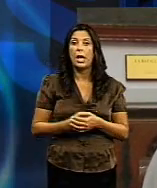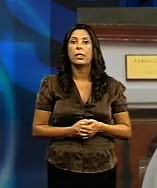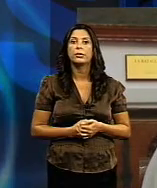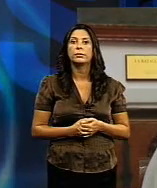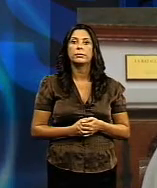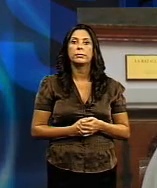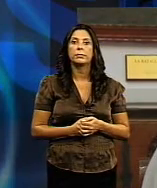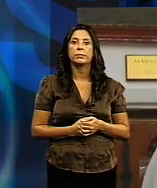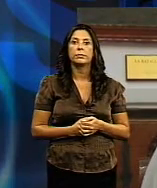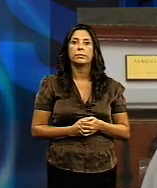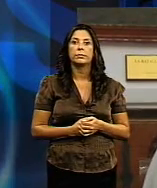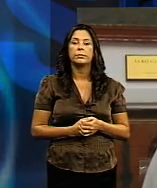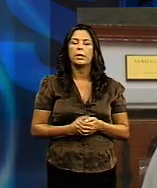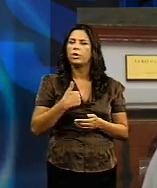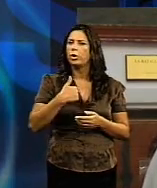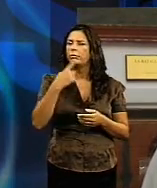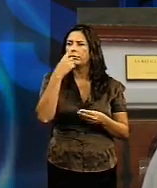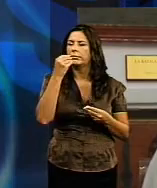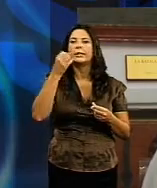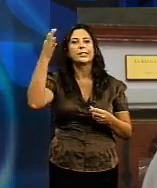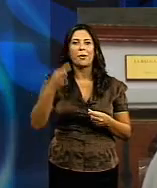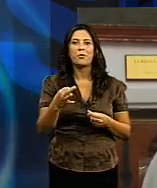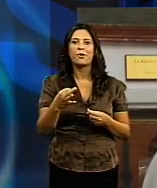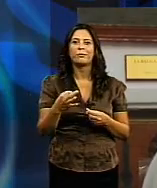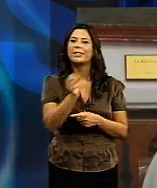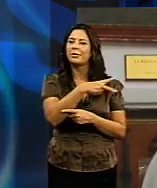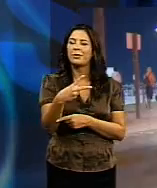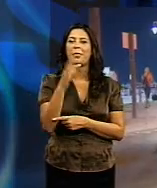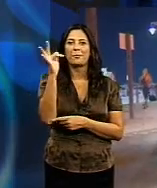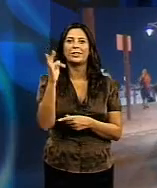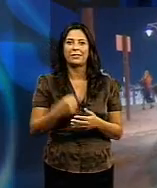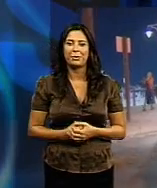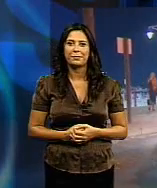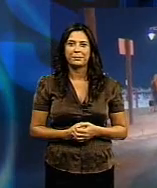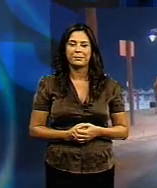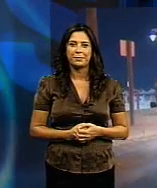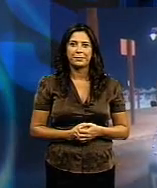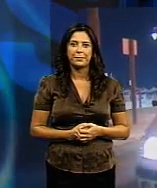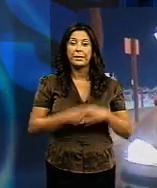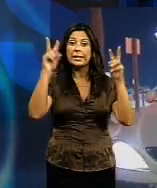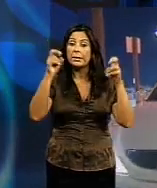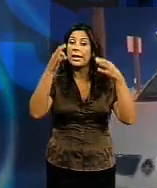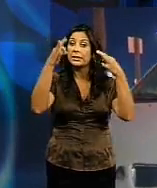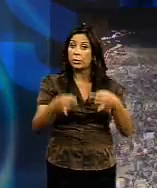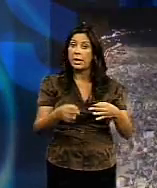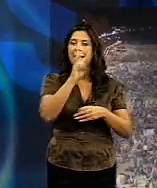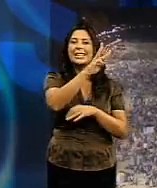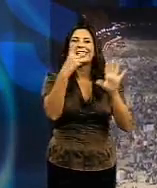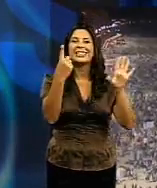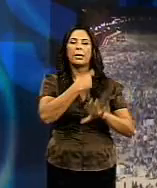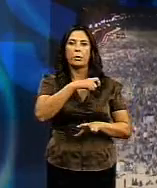pues estoy segura que va a dar un magnífico resultado. En cuanto a la seguridad, 36 agentes velarán